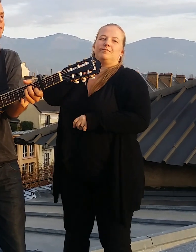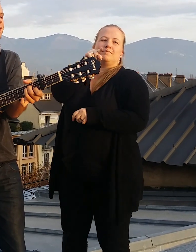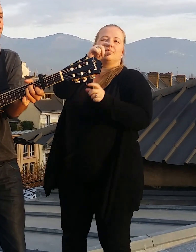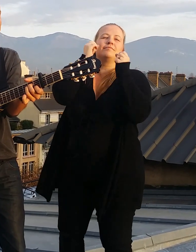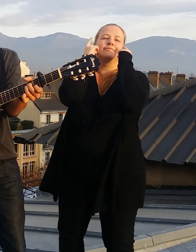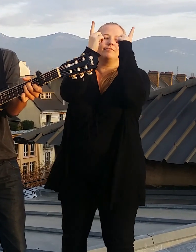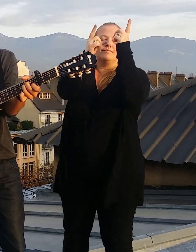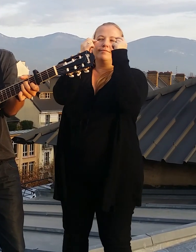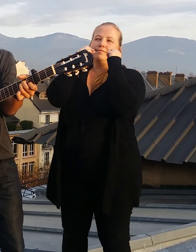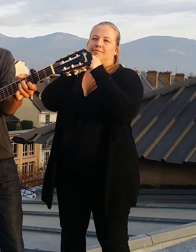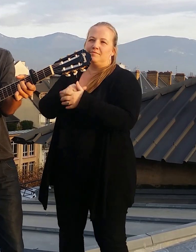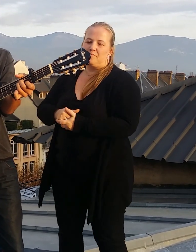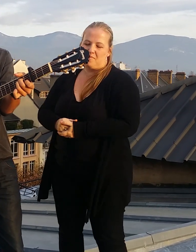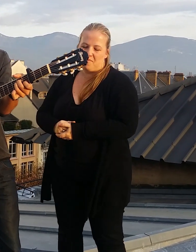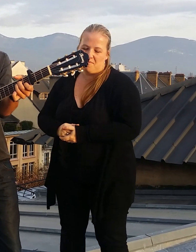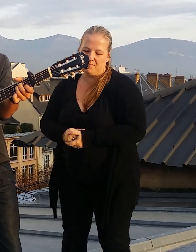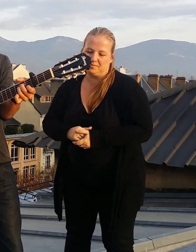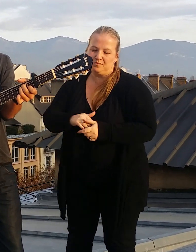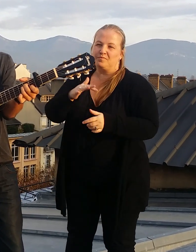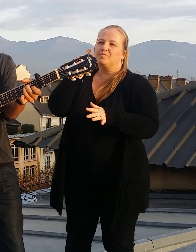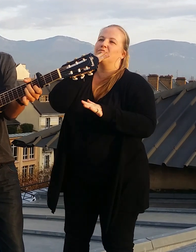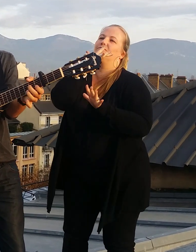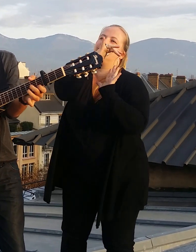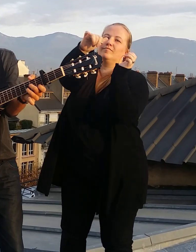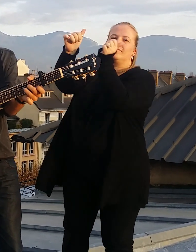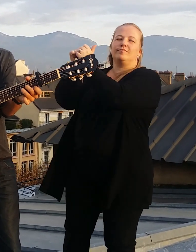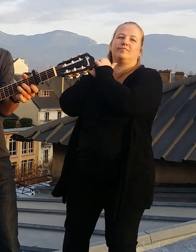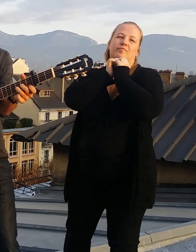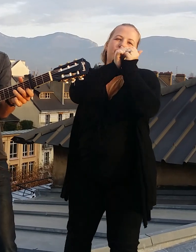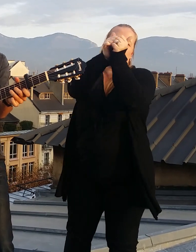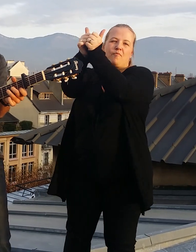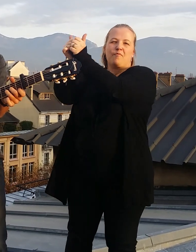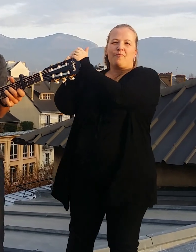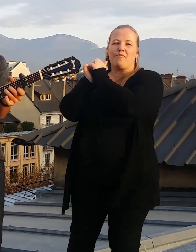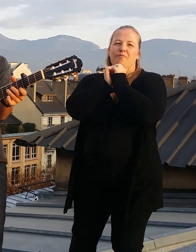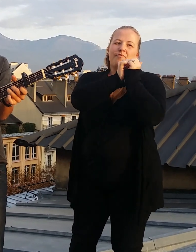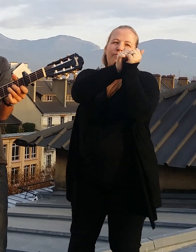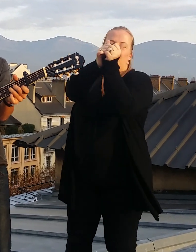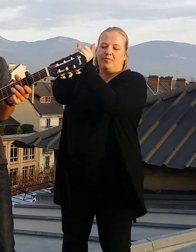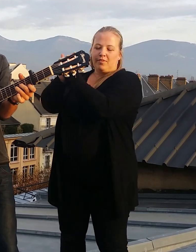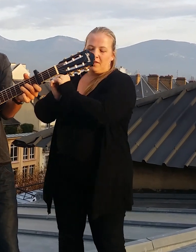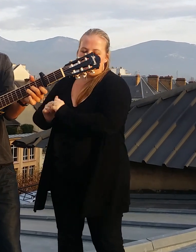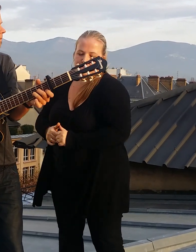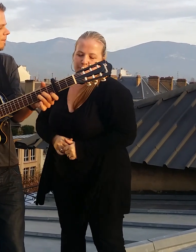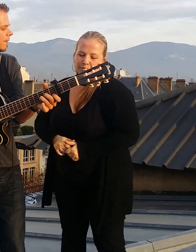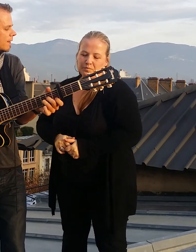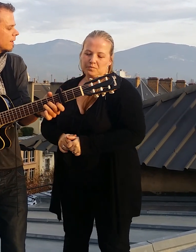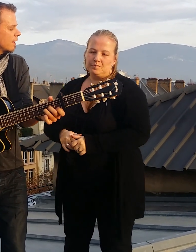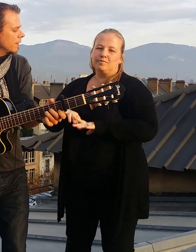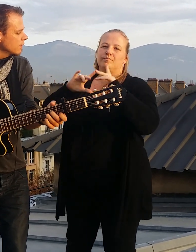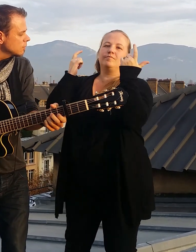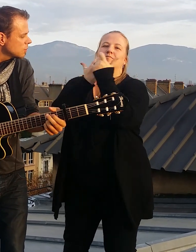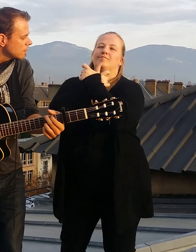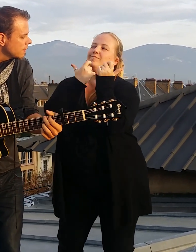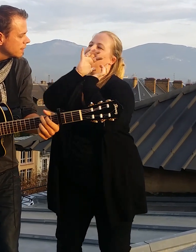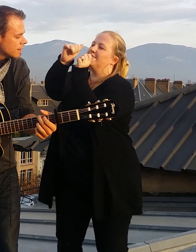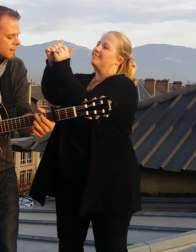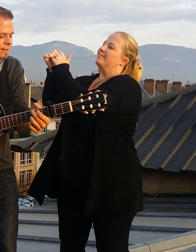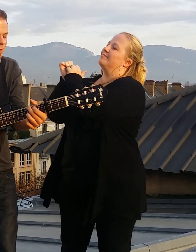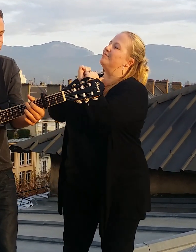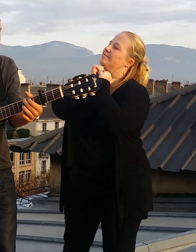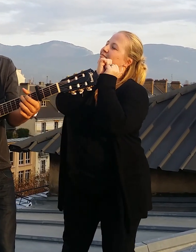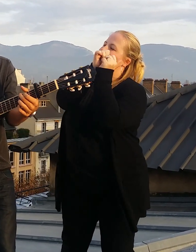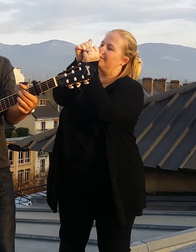mes rires t'étonnent, chante avec moi cette chanson et rejoins